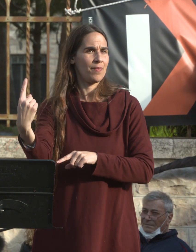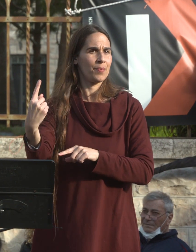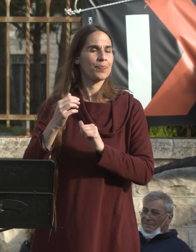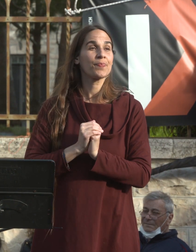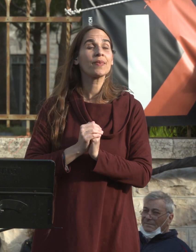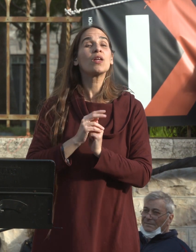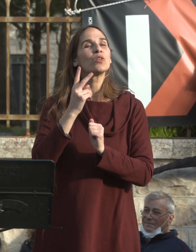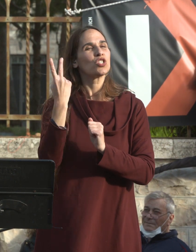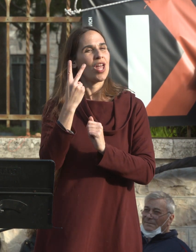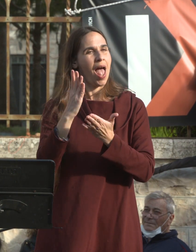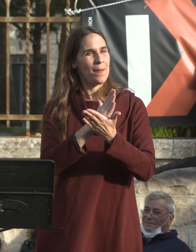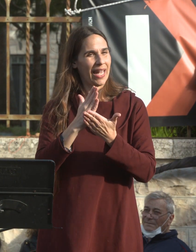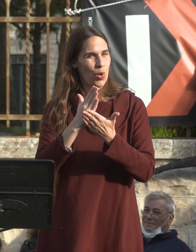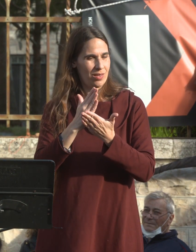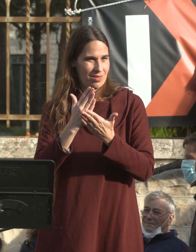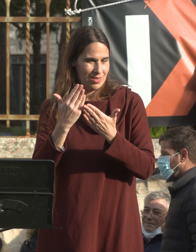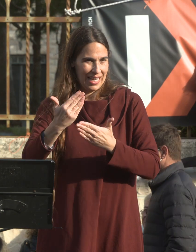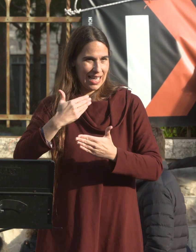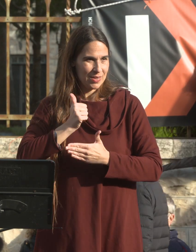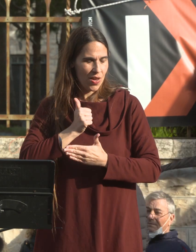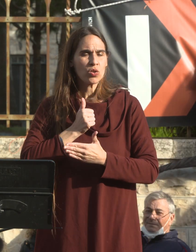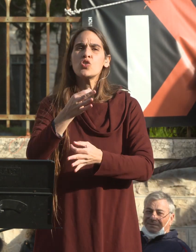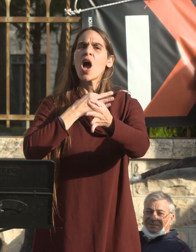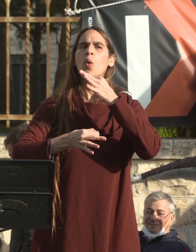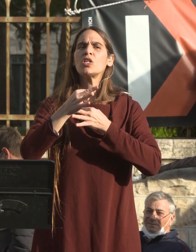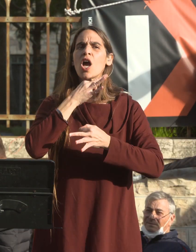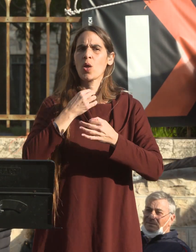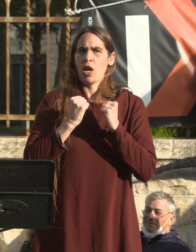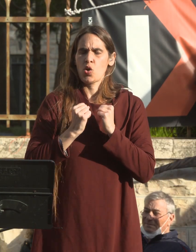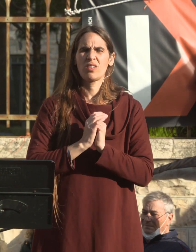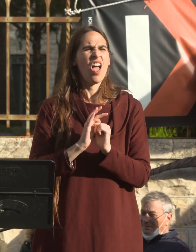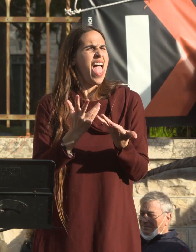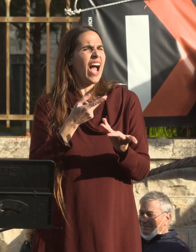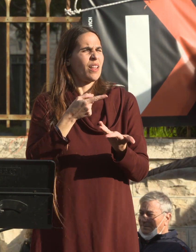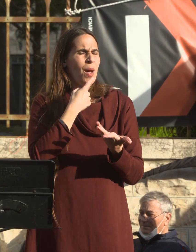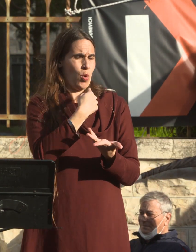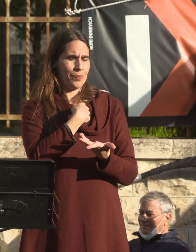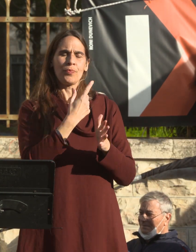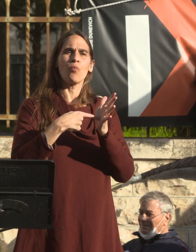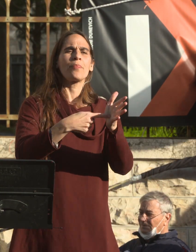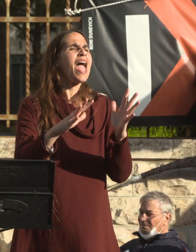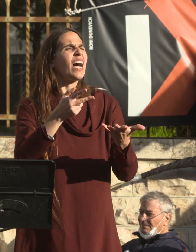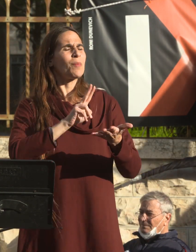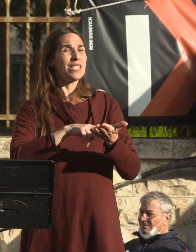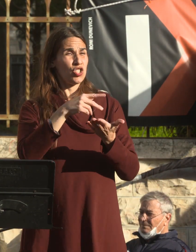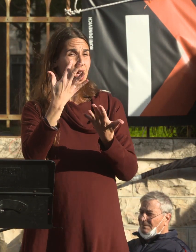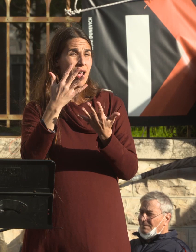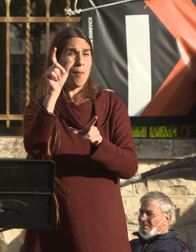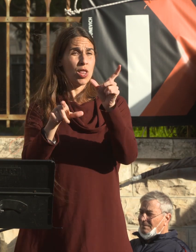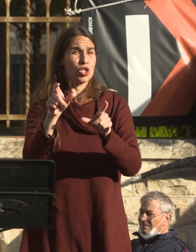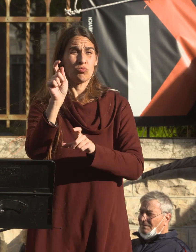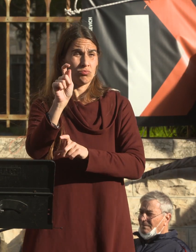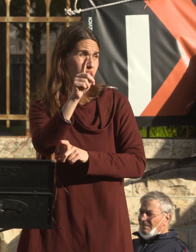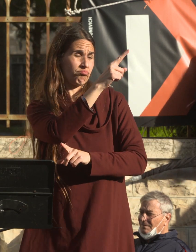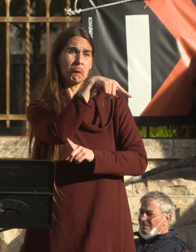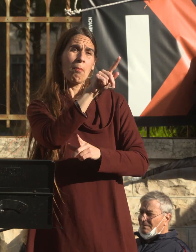וכן, בשתי המכינות שאלו אותי שאלות קשות. איך אתה מצדיק שכמה שופטים שלא נבחרו על ידי העם פוסקים